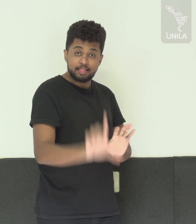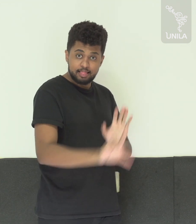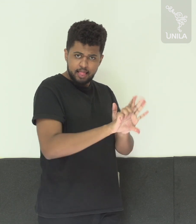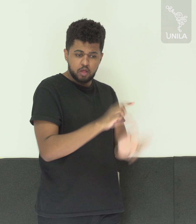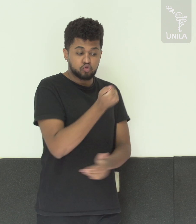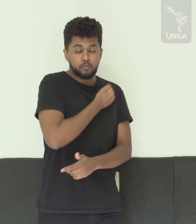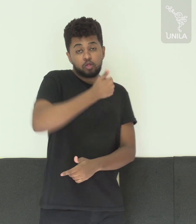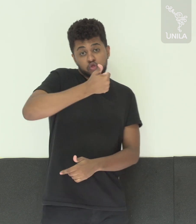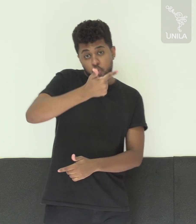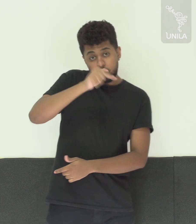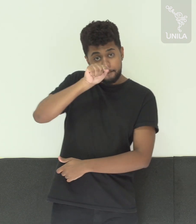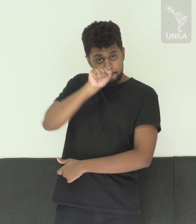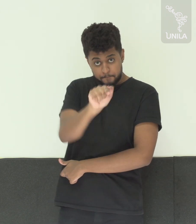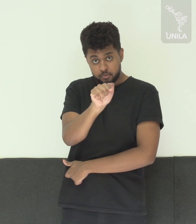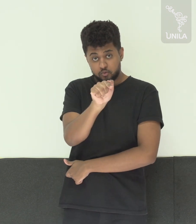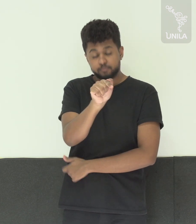número